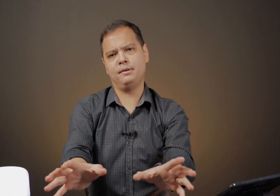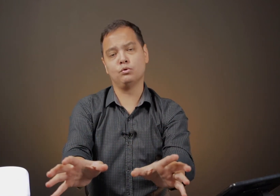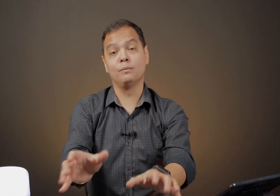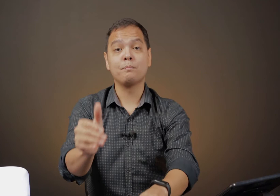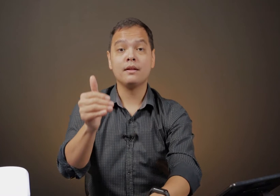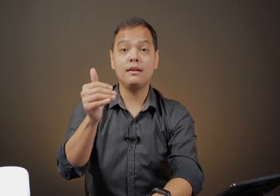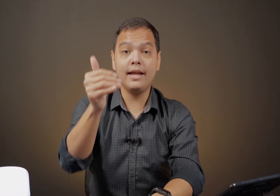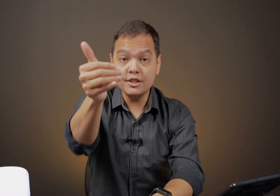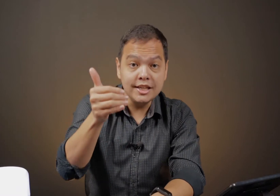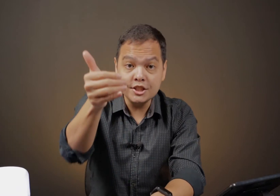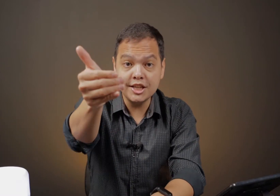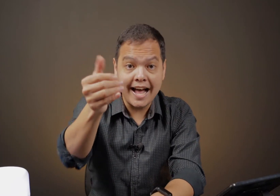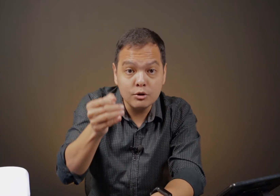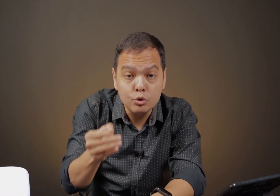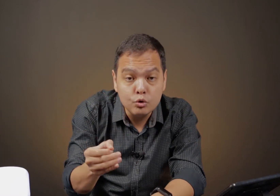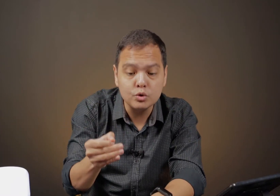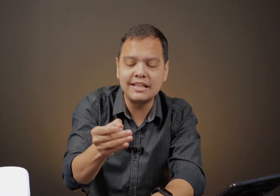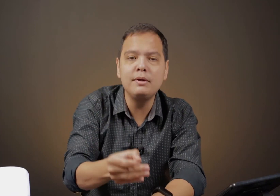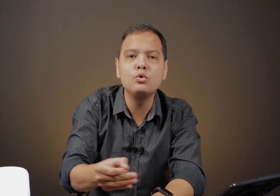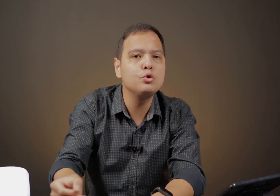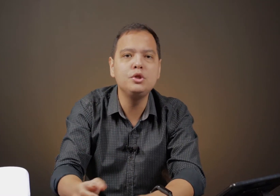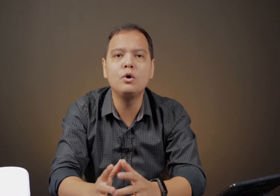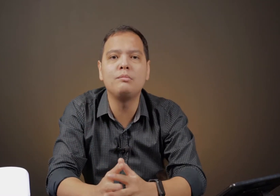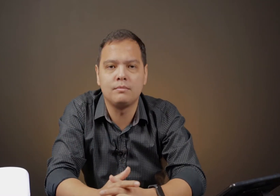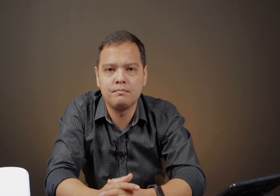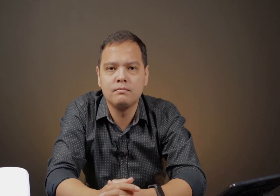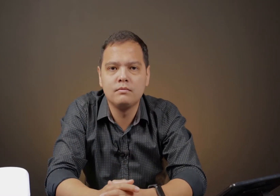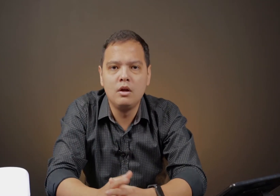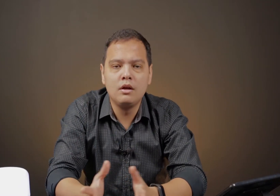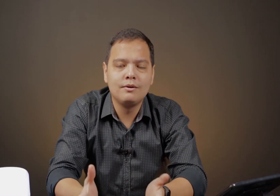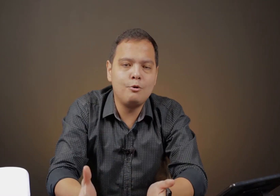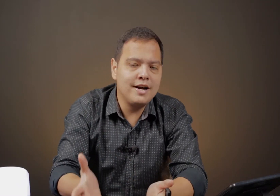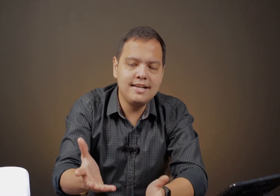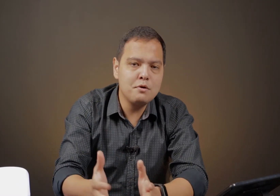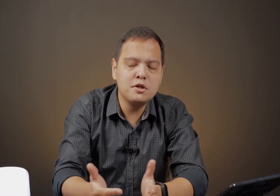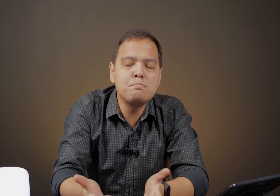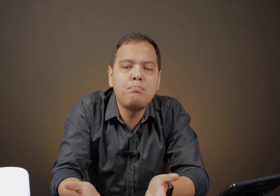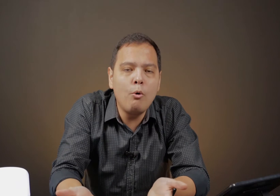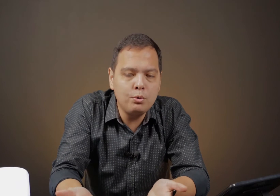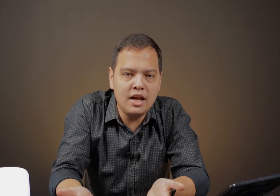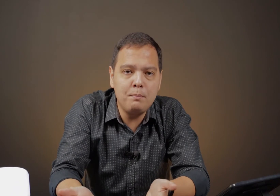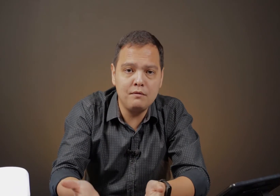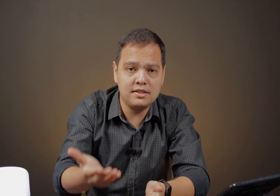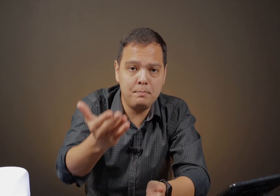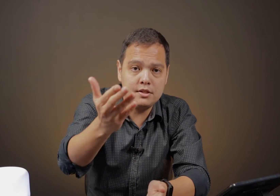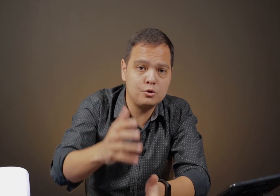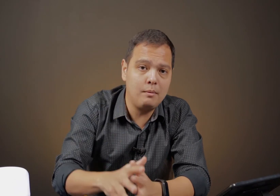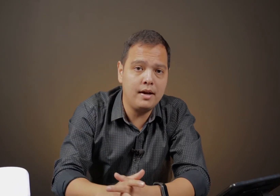tudo. Nem a gente que já é adulto sabe tudo do idioma. Ou vai dizer que não faz pouco tempo que você precisou aprender